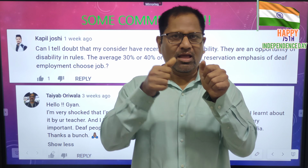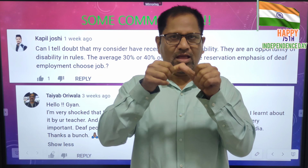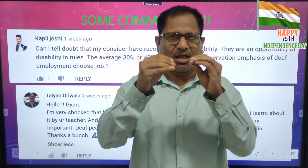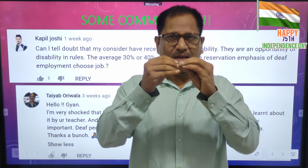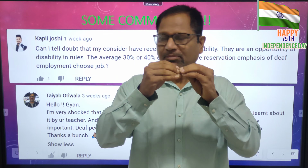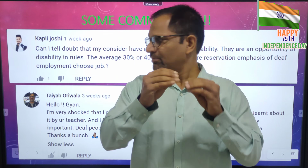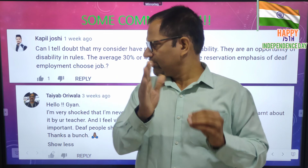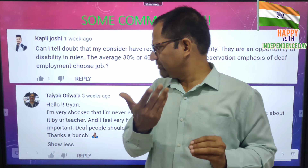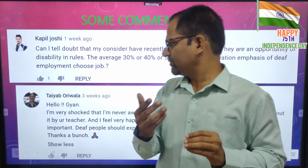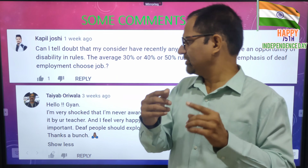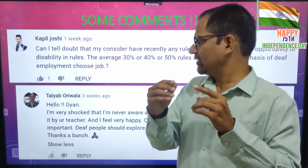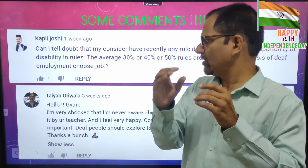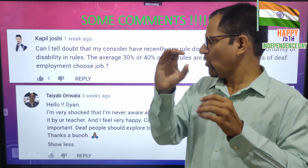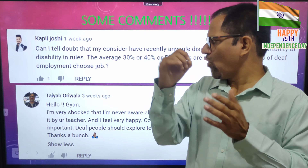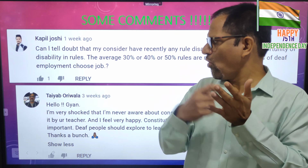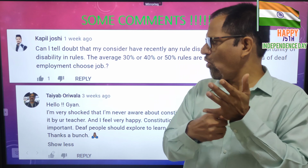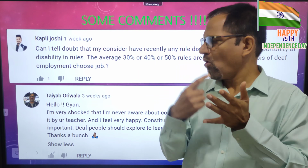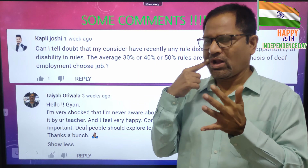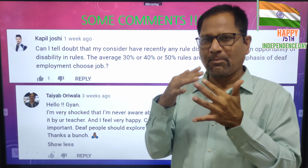जी और ओरीवाला,